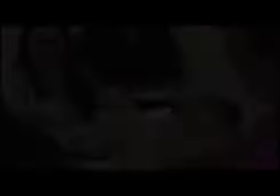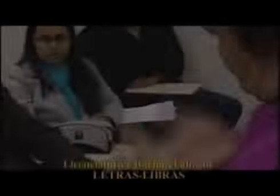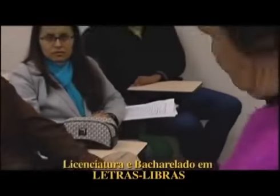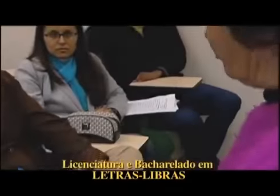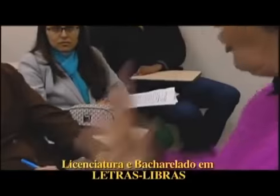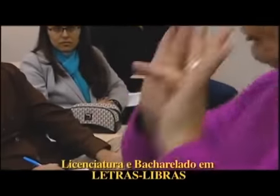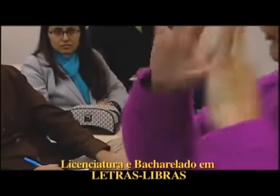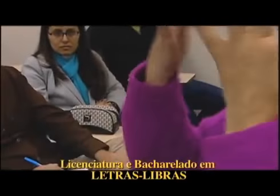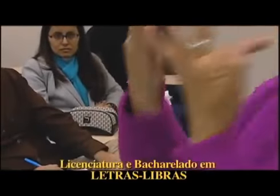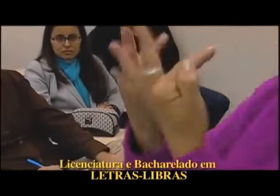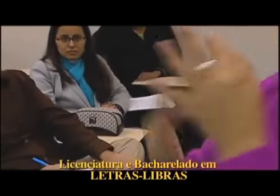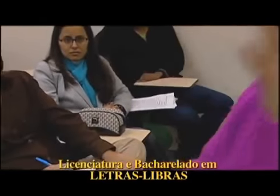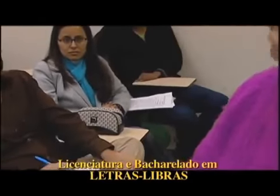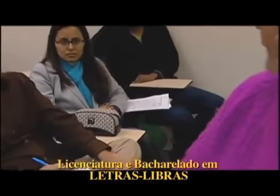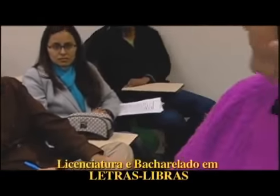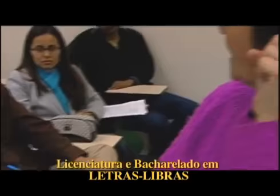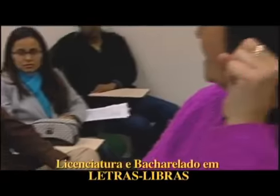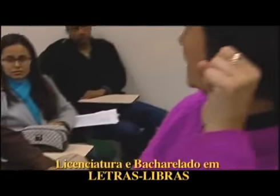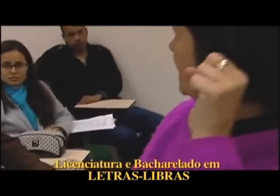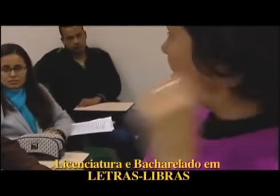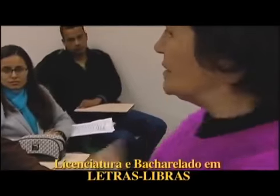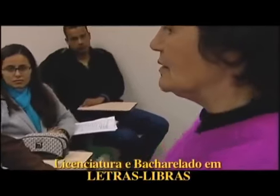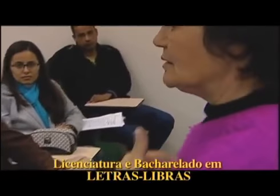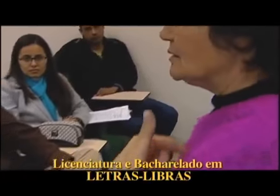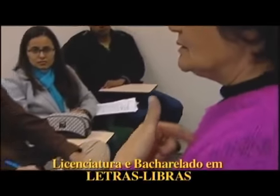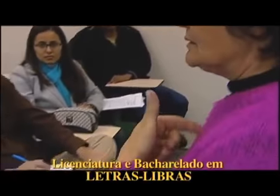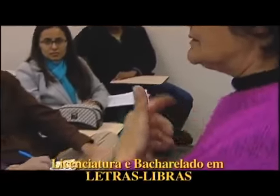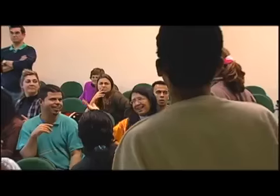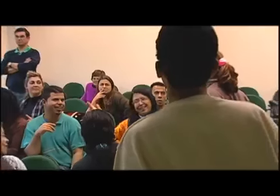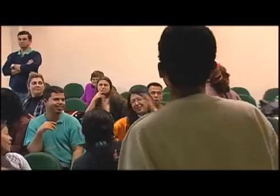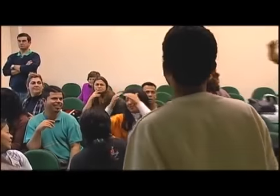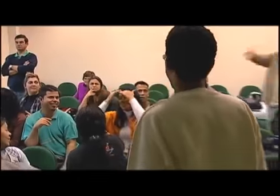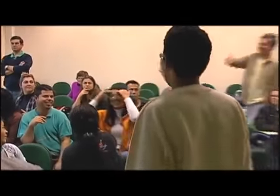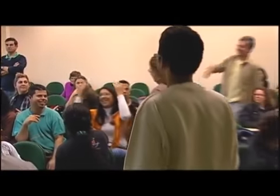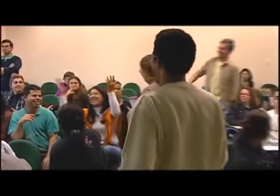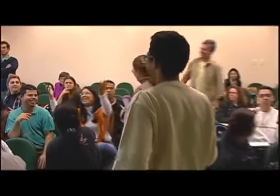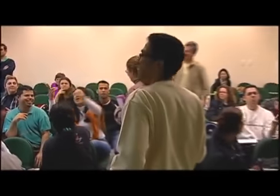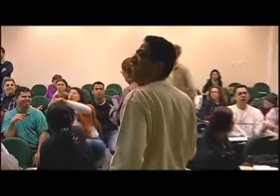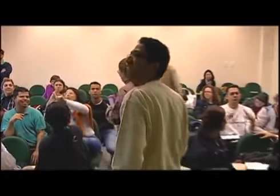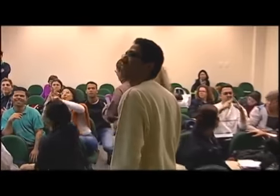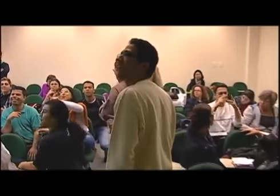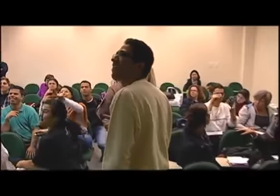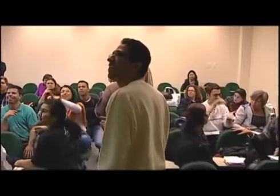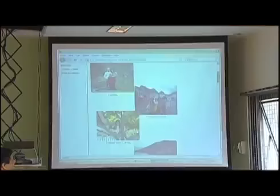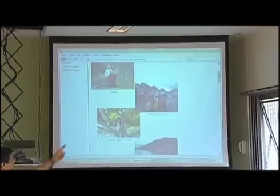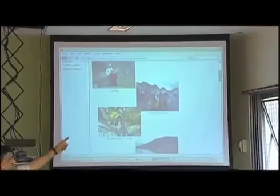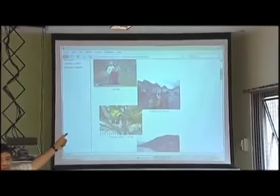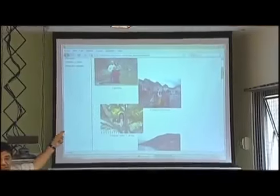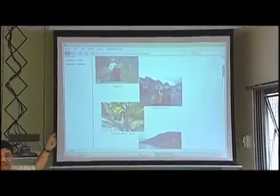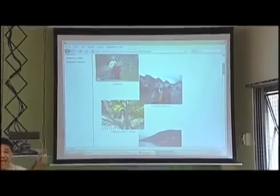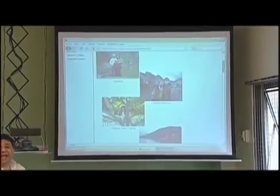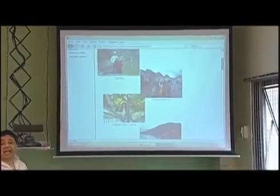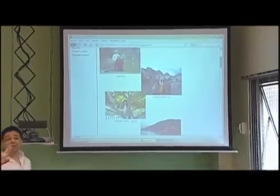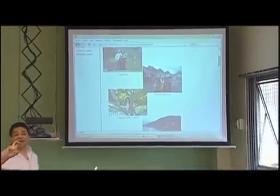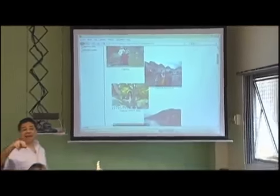A primeira faculdade a oferecer licenciatura em letras libras foi criada em 2006, um ano depois